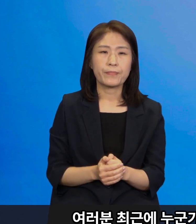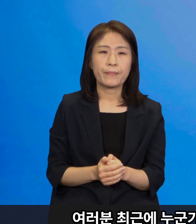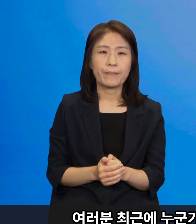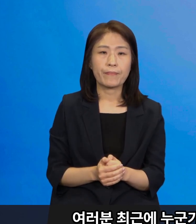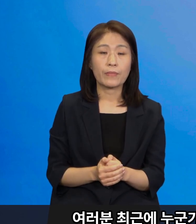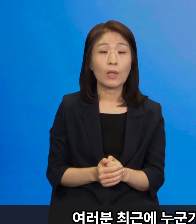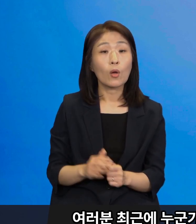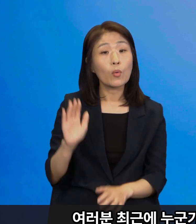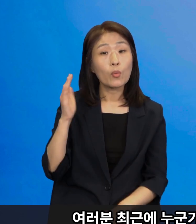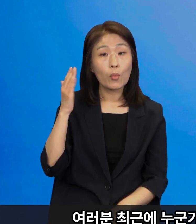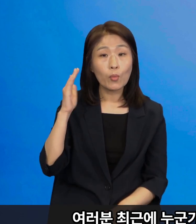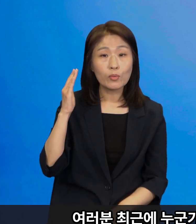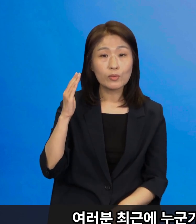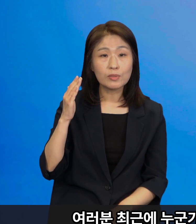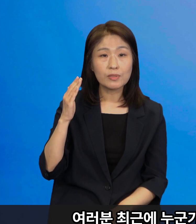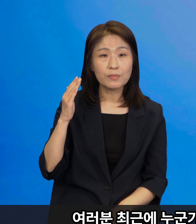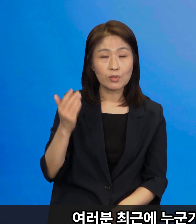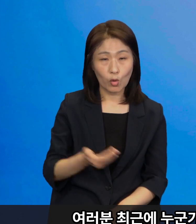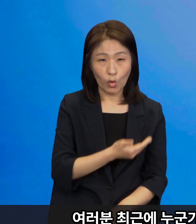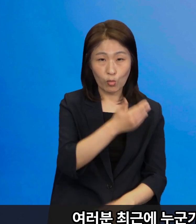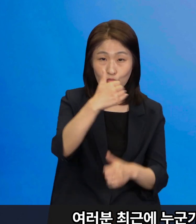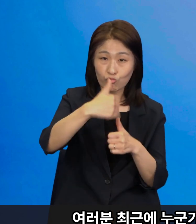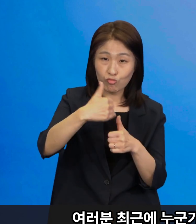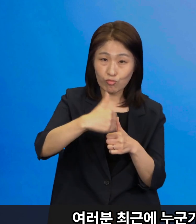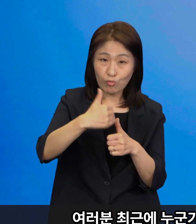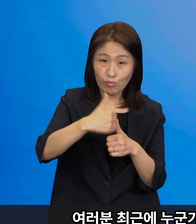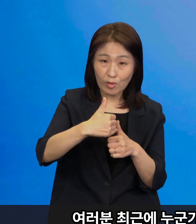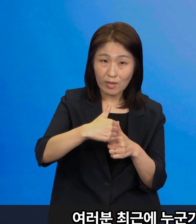여러분, 최근에 누군가에게 무슨 부탁을 받으셨습니까?